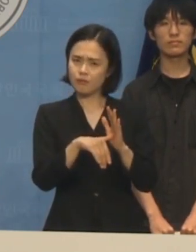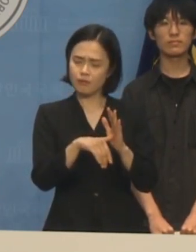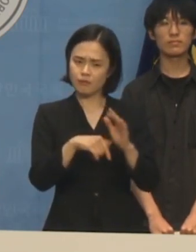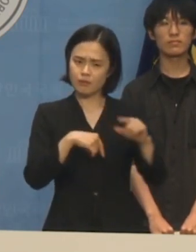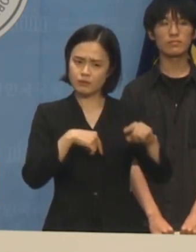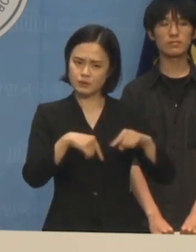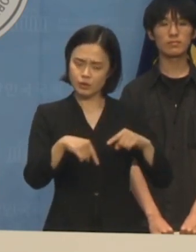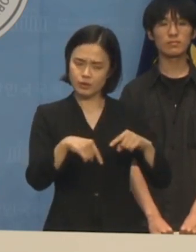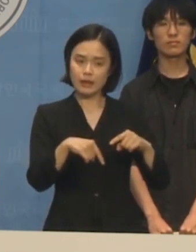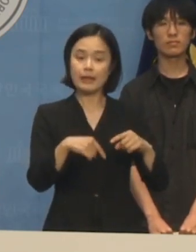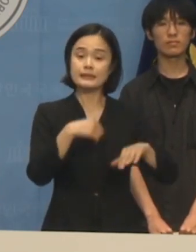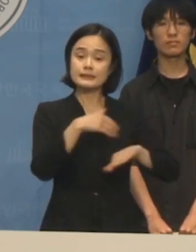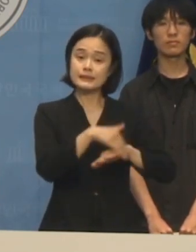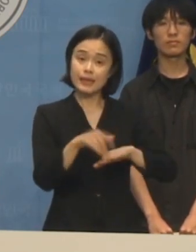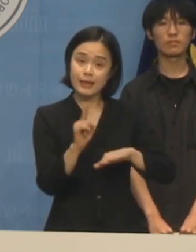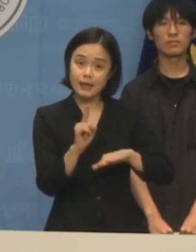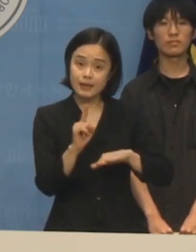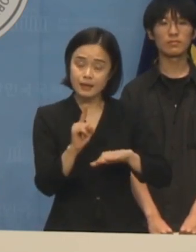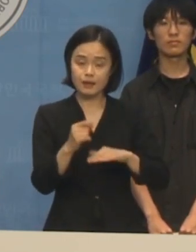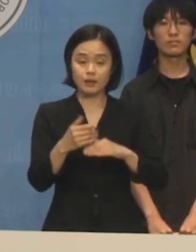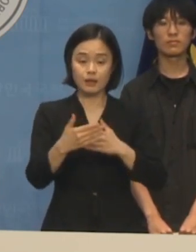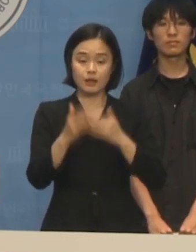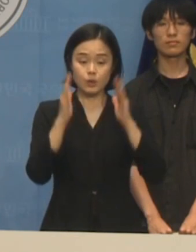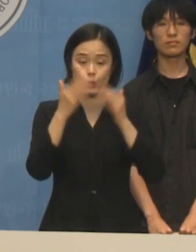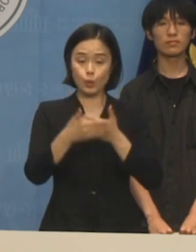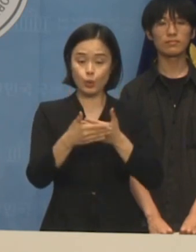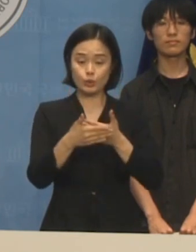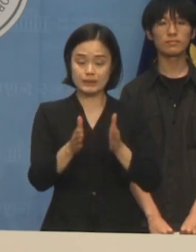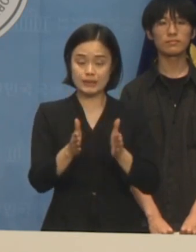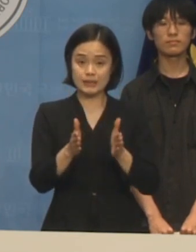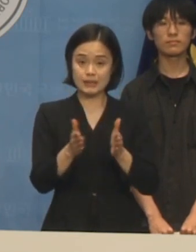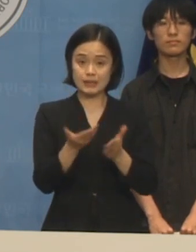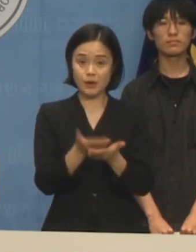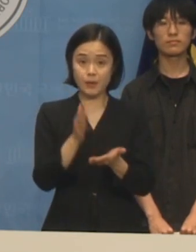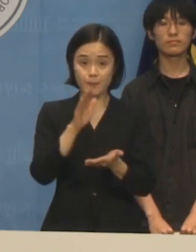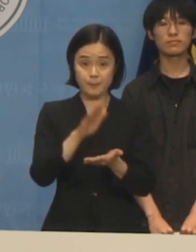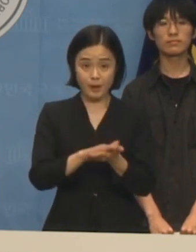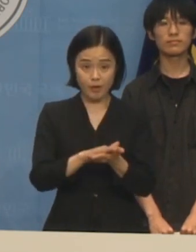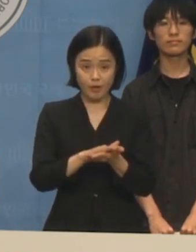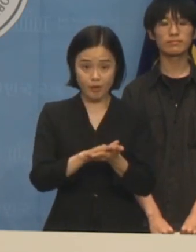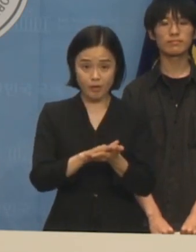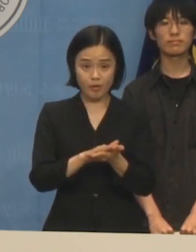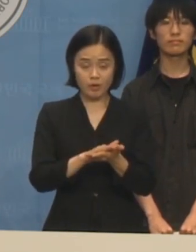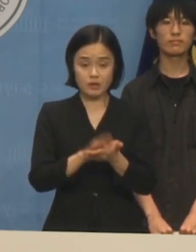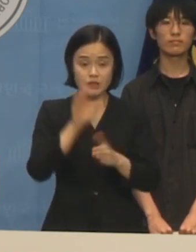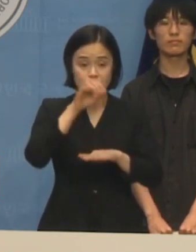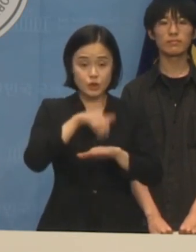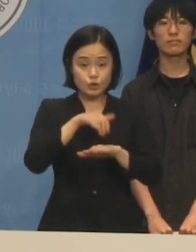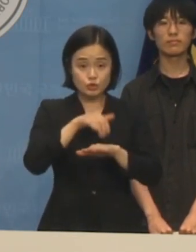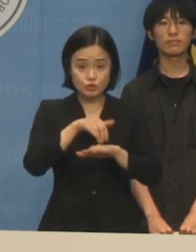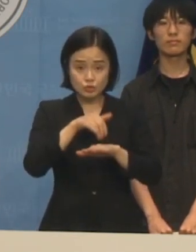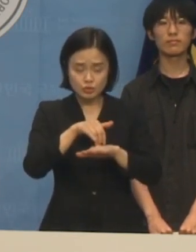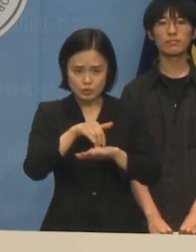교실혁명 선도교사 연수 운영은 물론 사업 전반에 대해 강력 규탄하고자 이 자리에